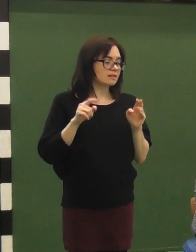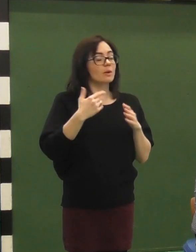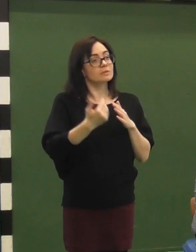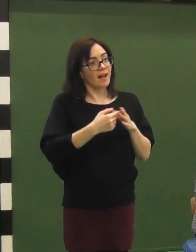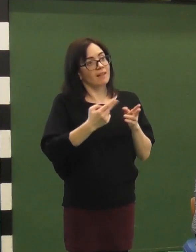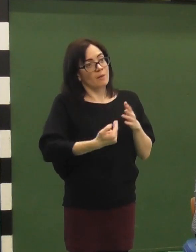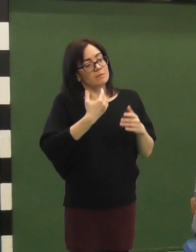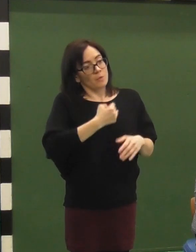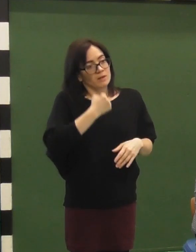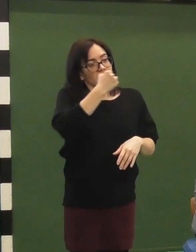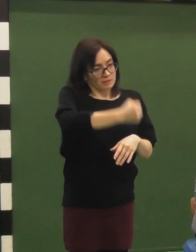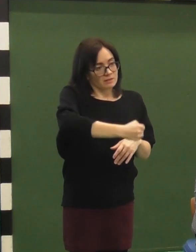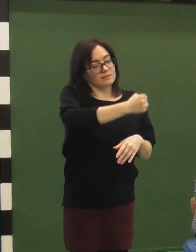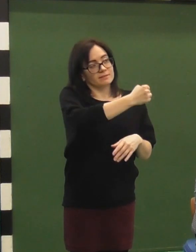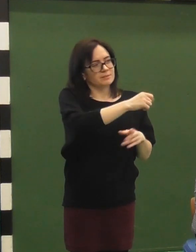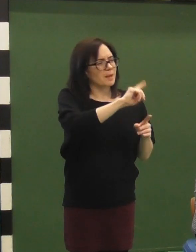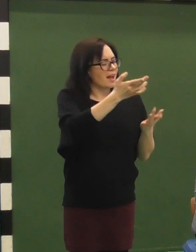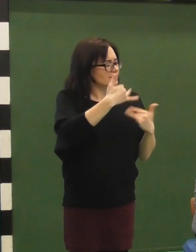bennünket, mert